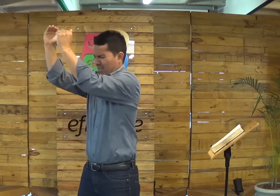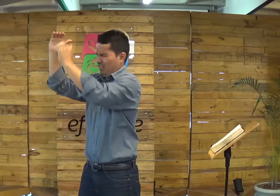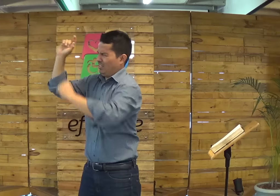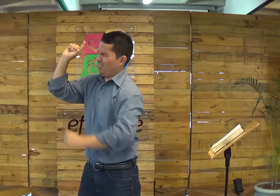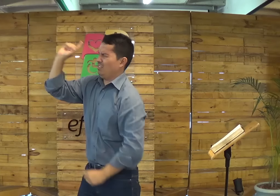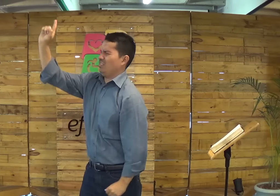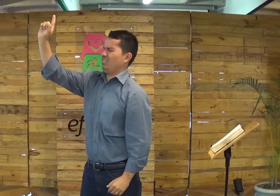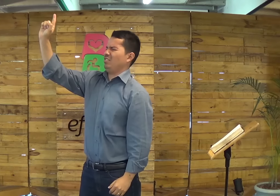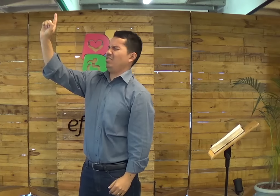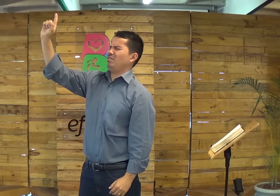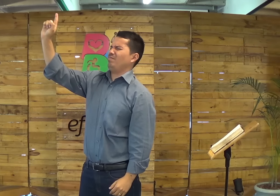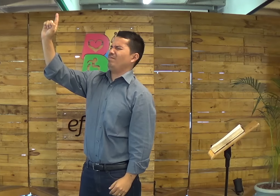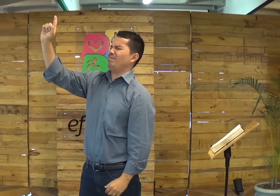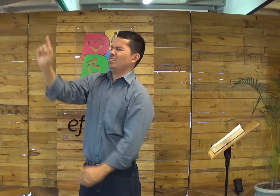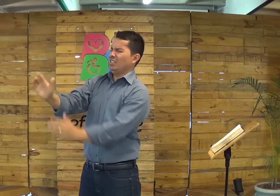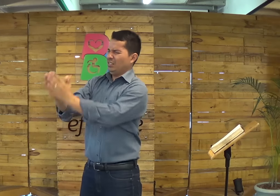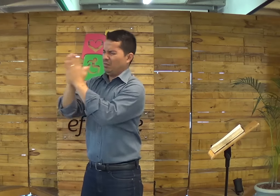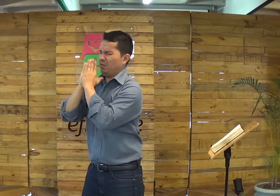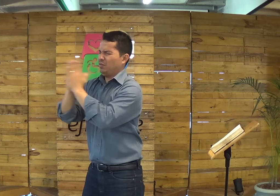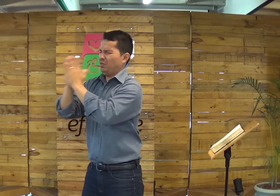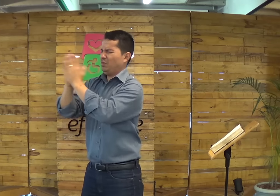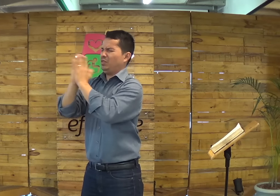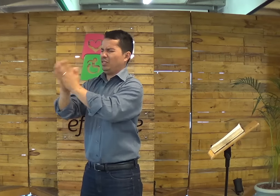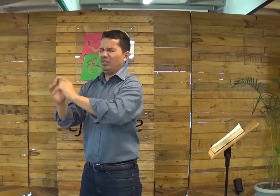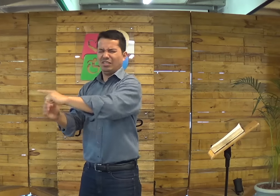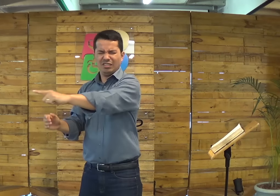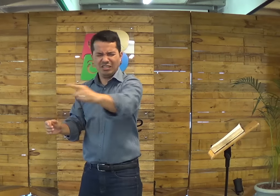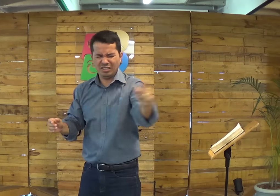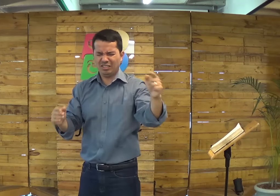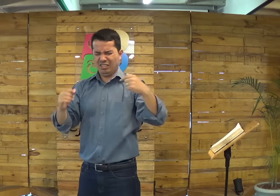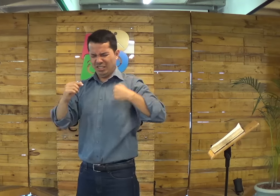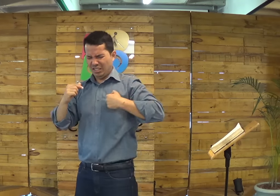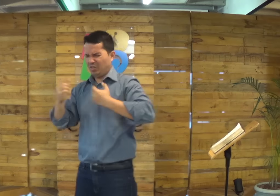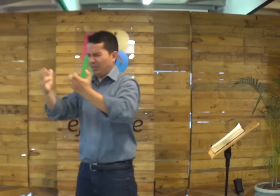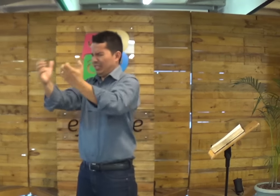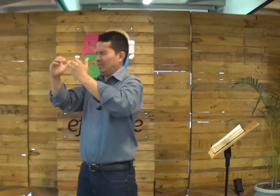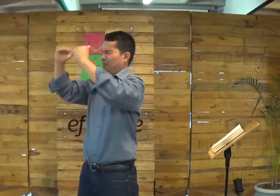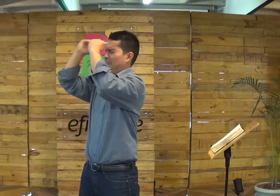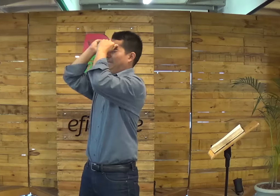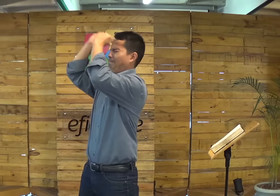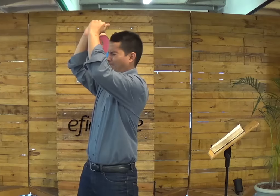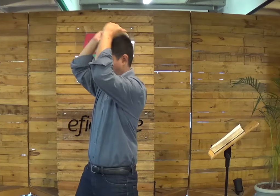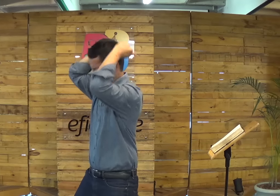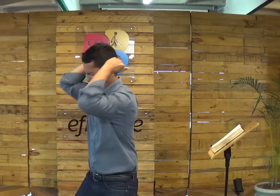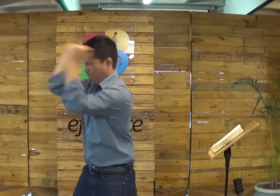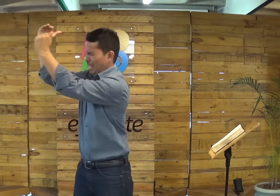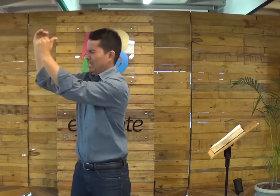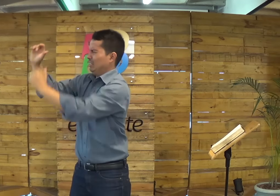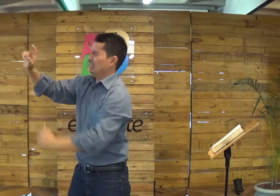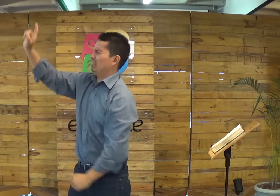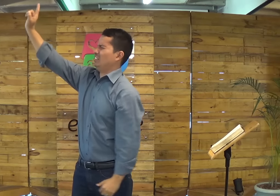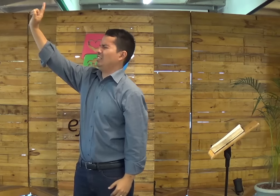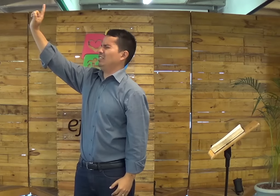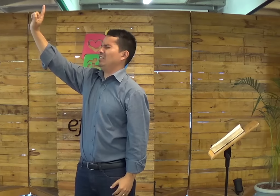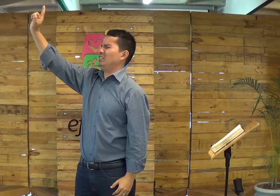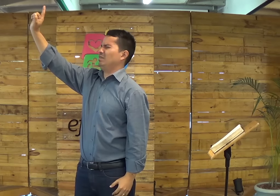para te obedecer por favor essas pessoas e eu Nós queremos te obedecer